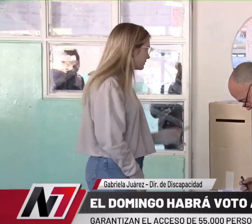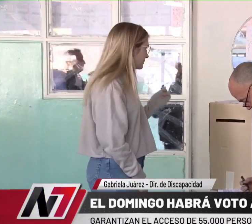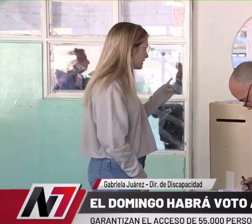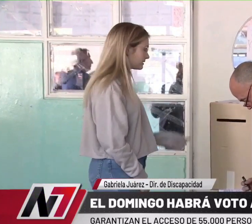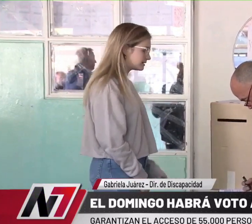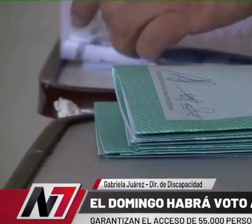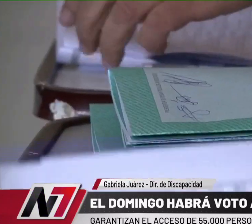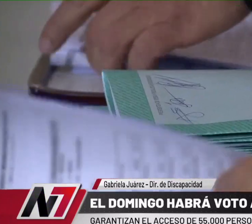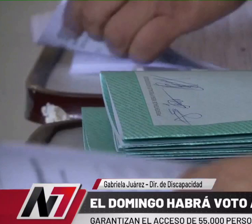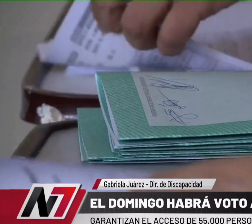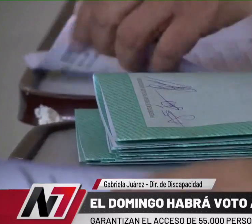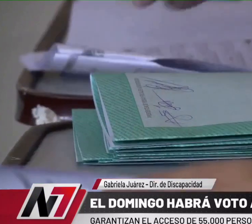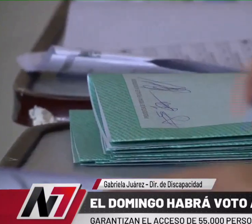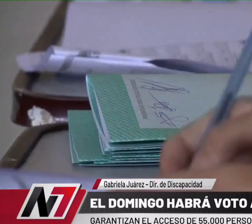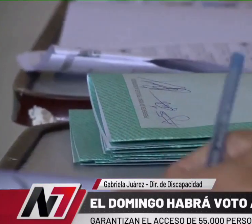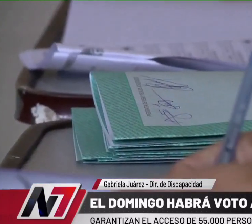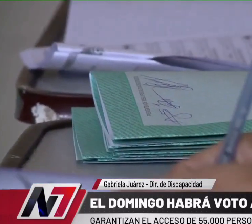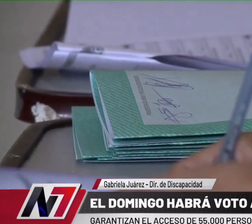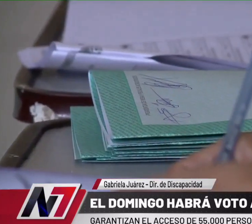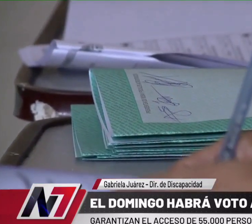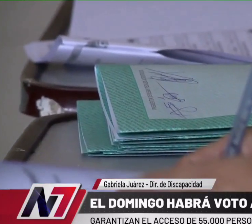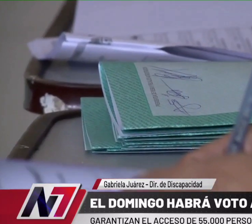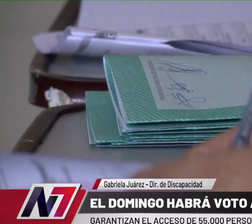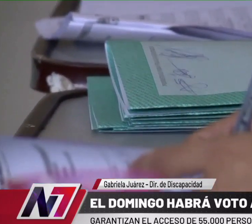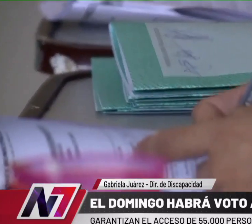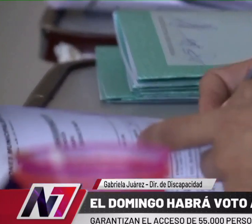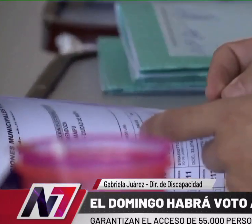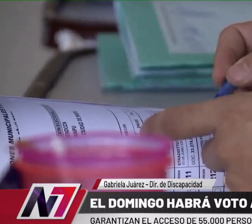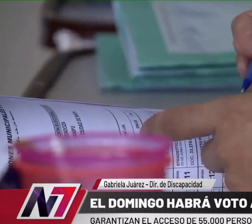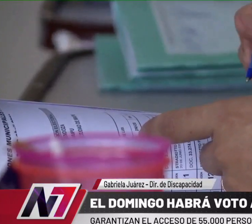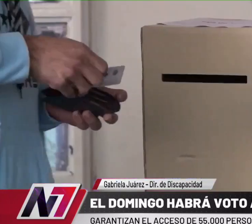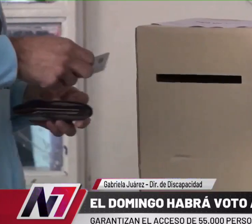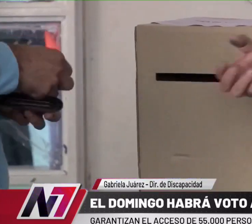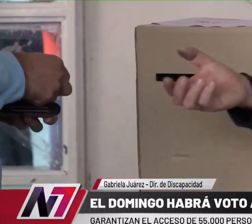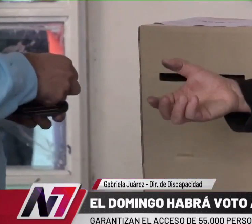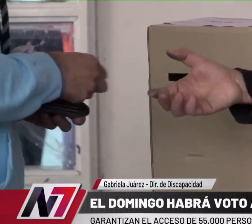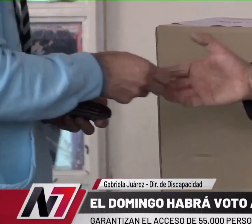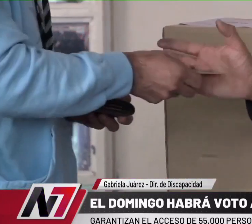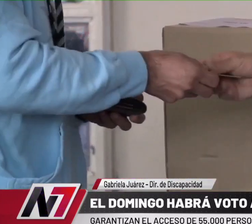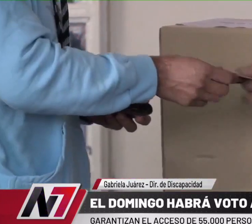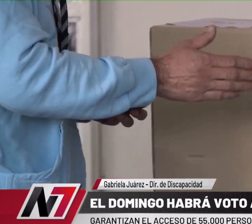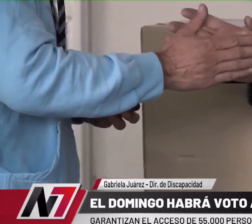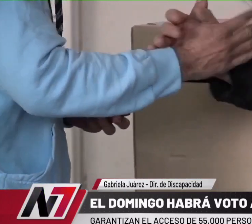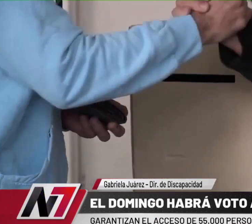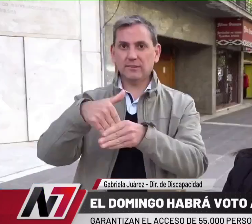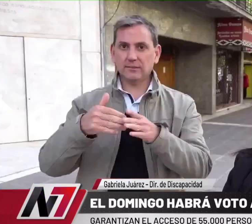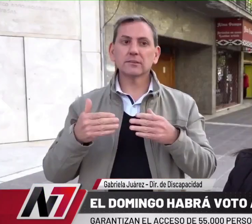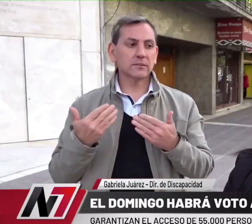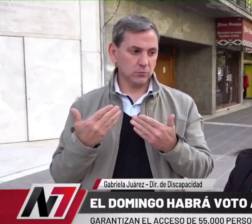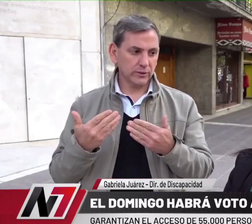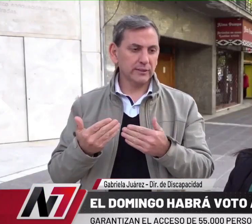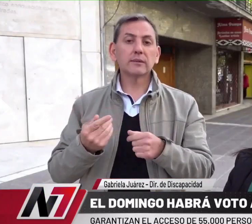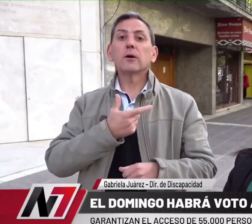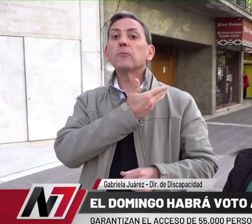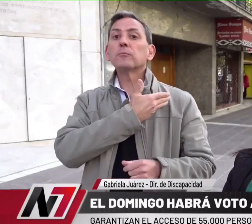ir, siempre que lo desee, con un acompañante o figura de apoyo para poder ejercer su voto. Y el presidente